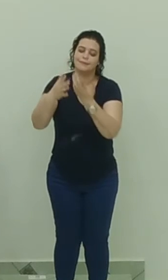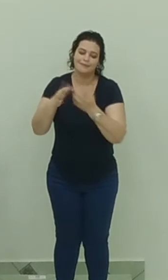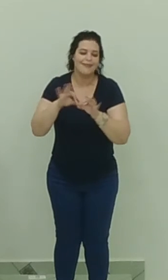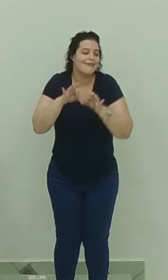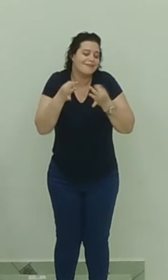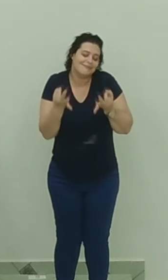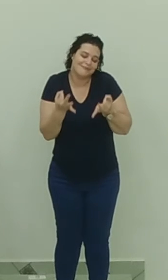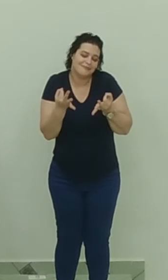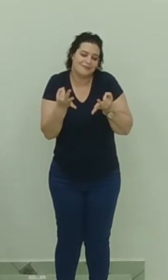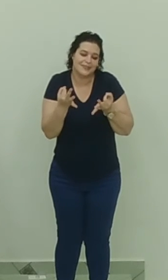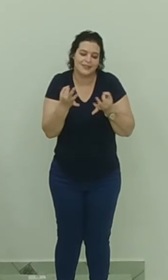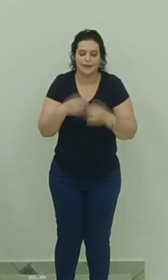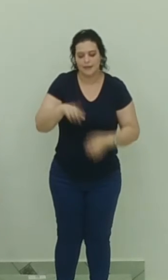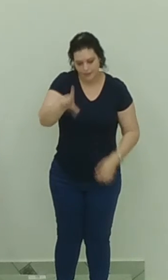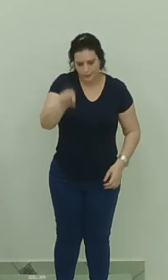lugar,